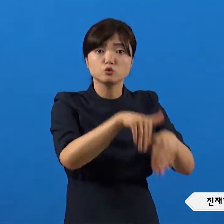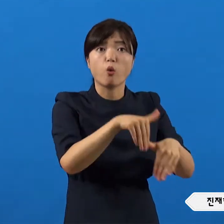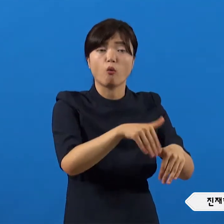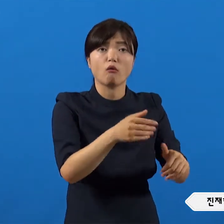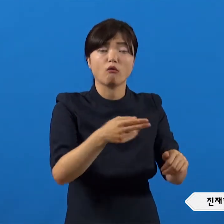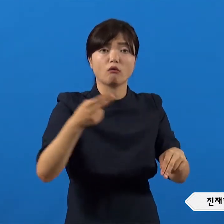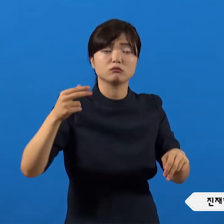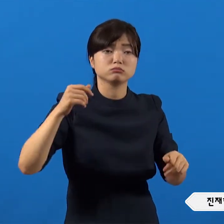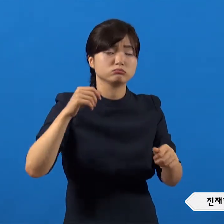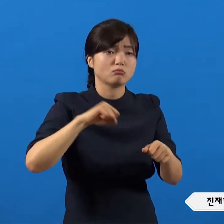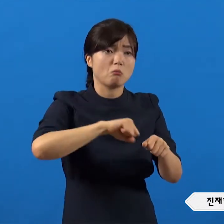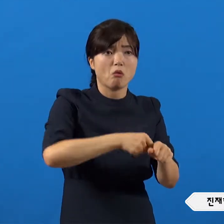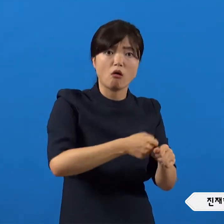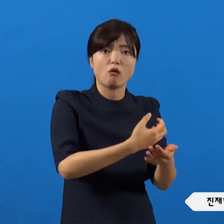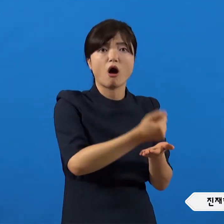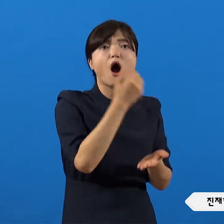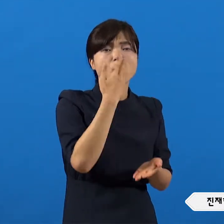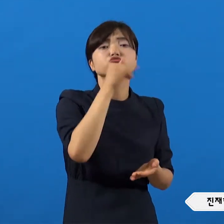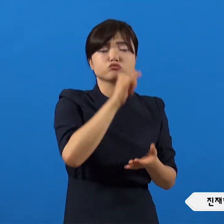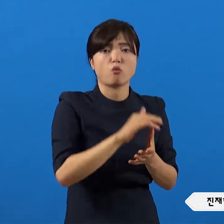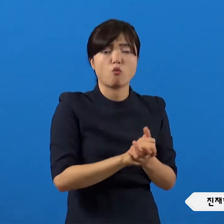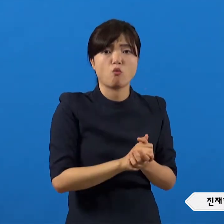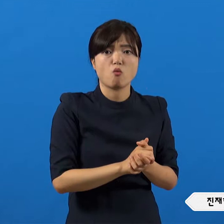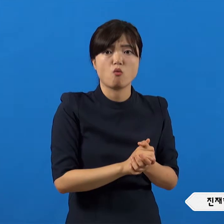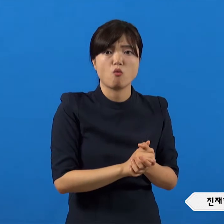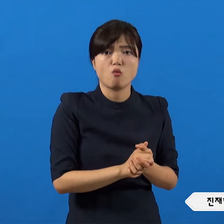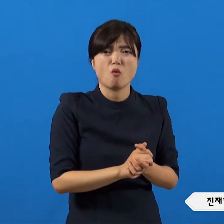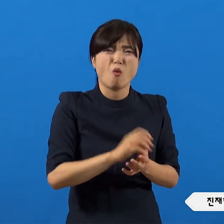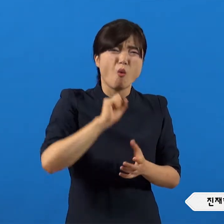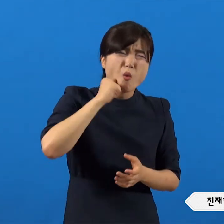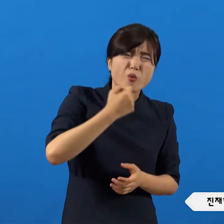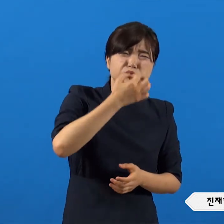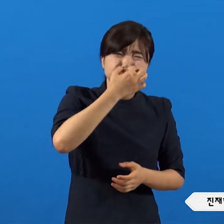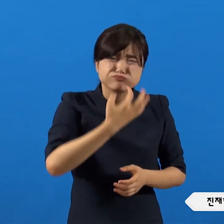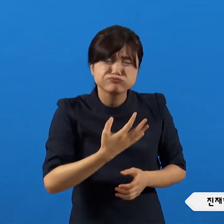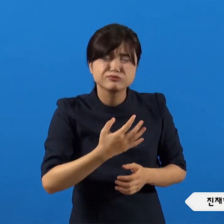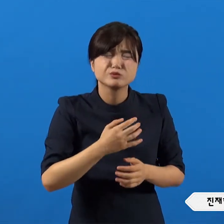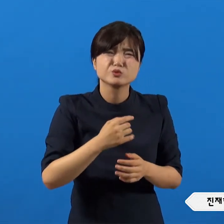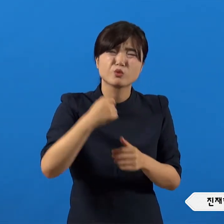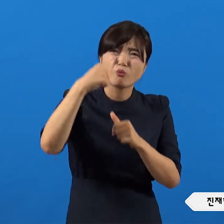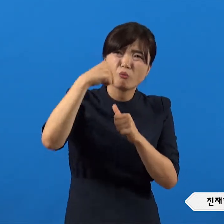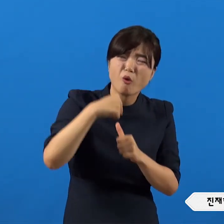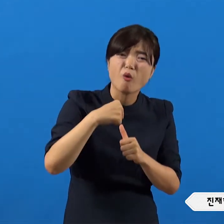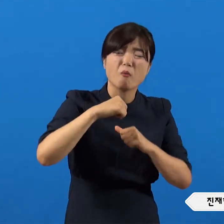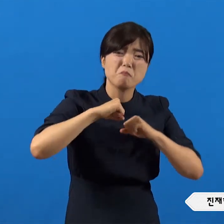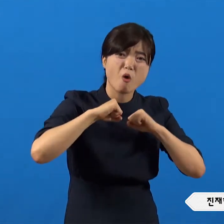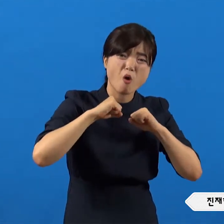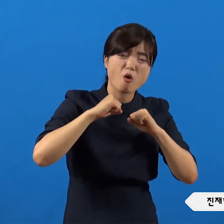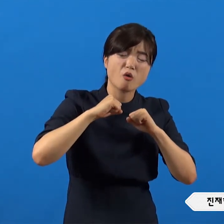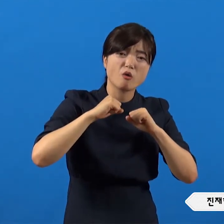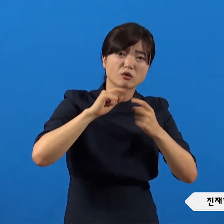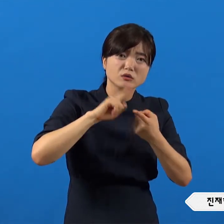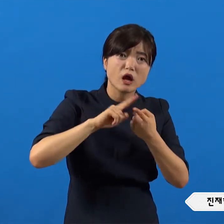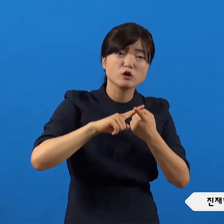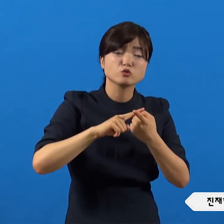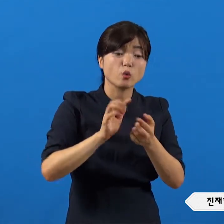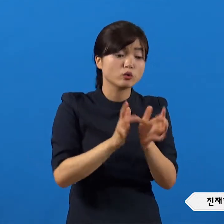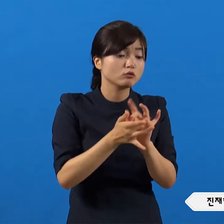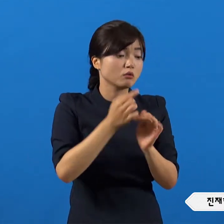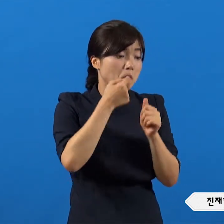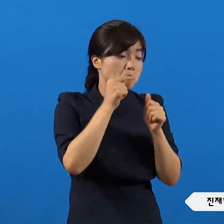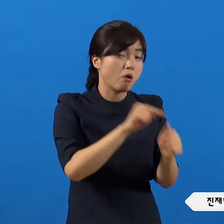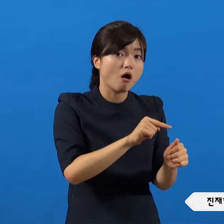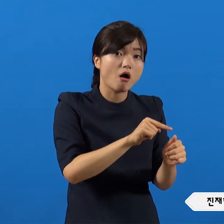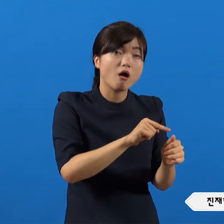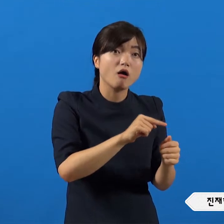수 있는 너무나 어렵고 힘든 순종의 명령을 예수님이 하셨음에도